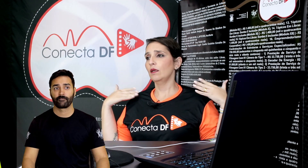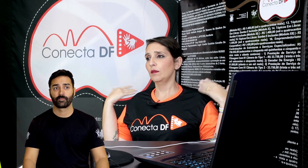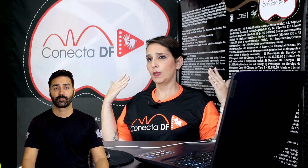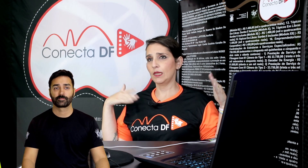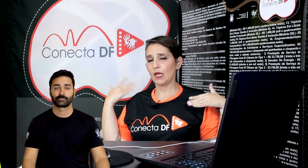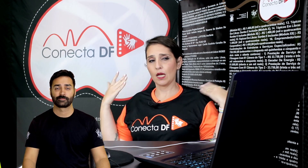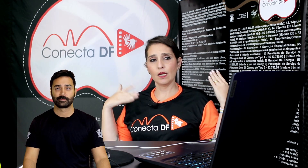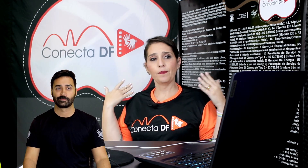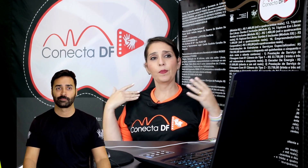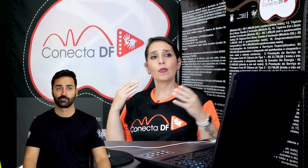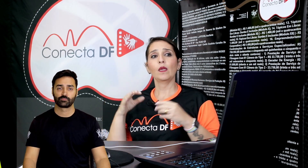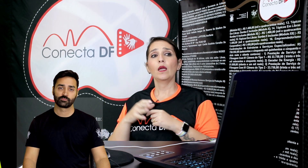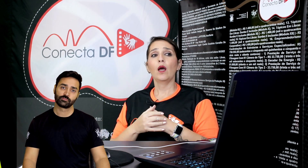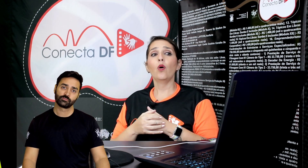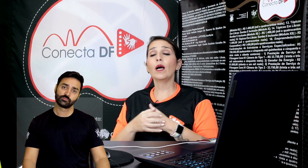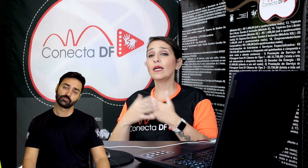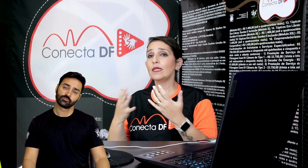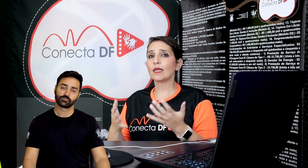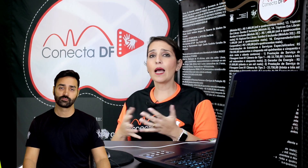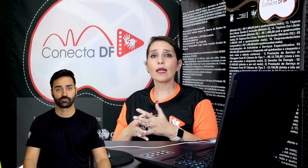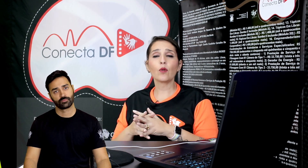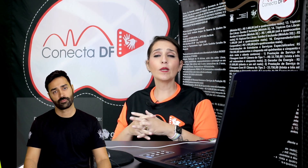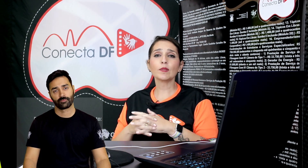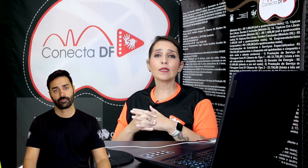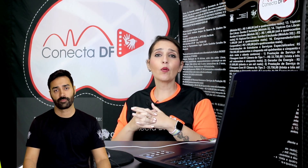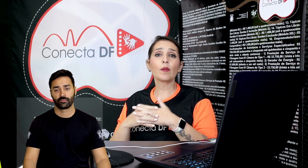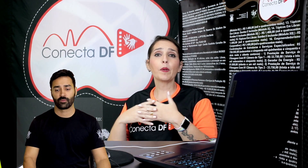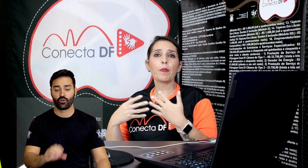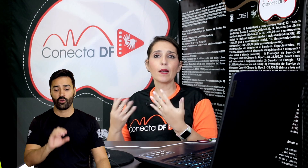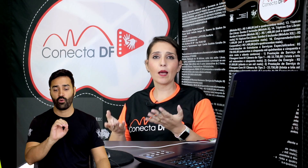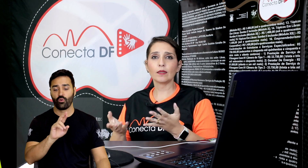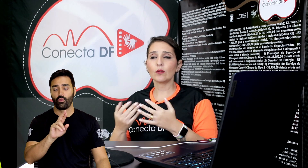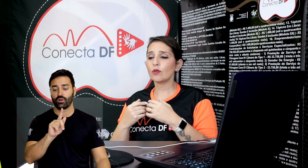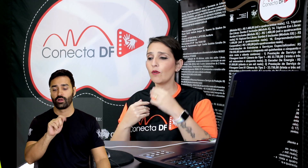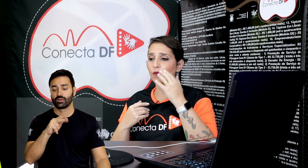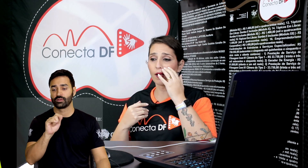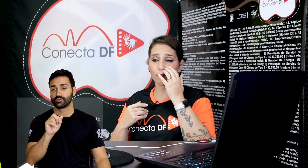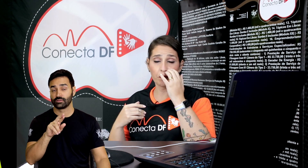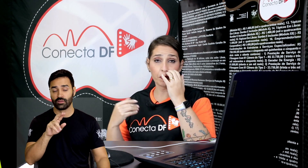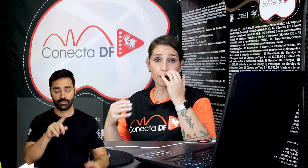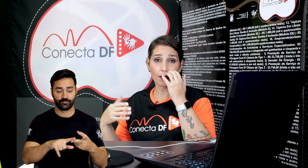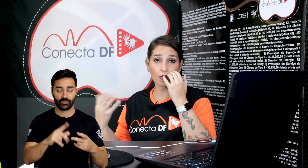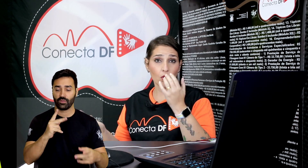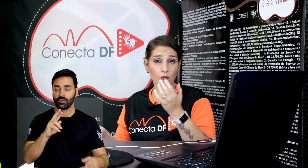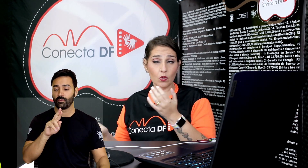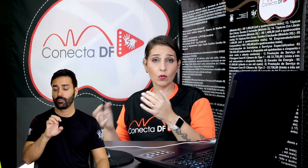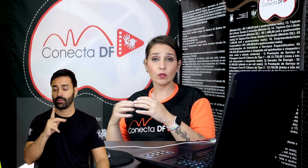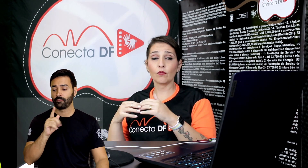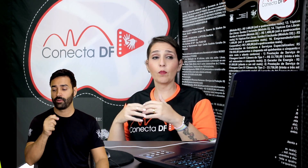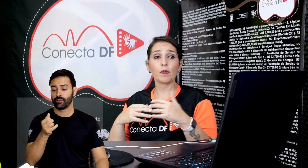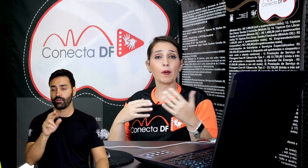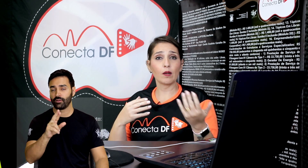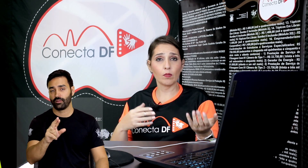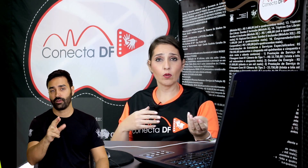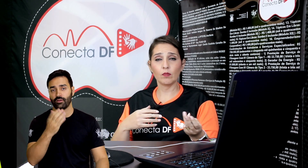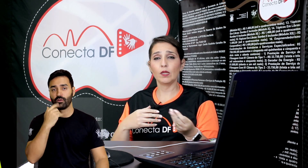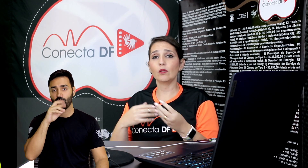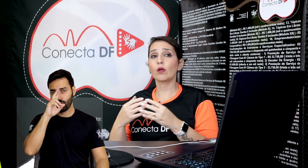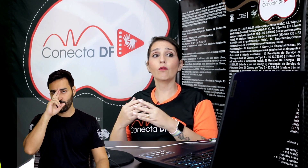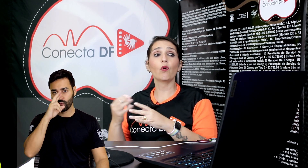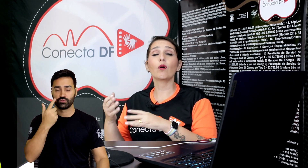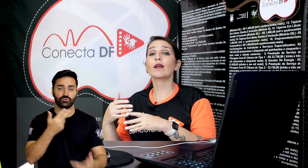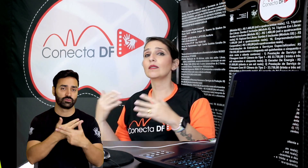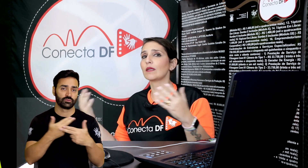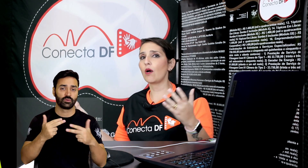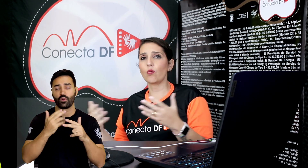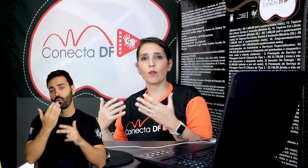Tá? Passear. Organizar é o mesmo sinal que preparar. Então, se eu vou falar que vou preparar o almoço, que eu vou preparar uma comida, ou que